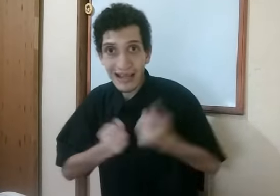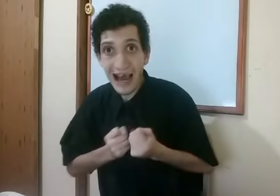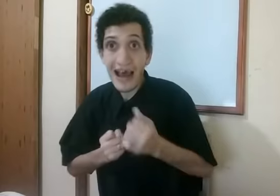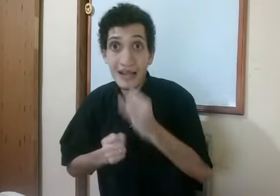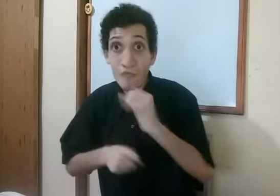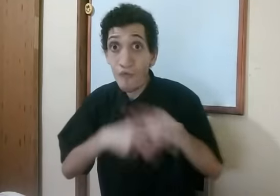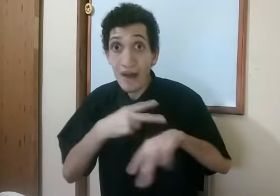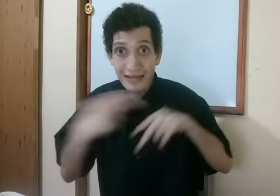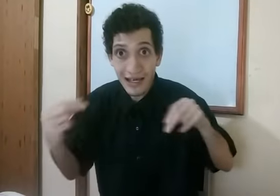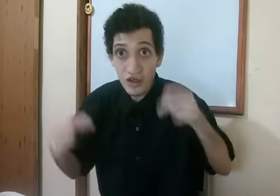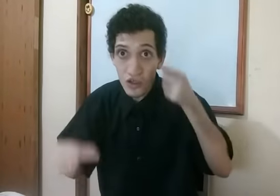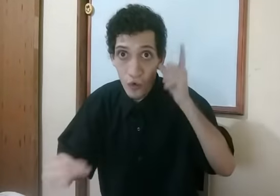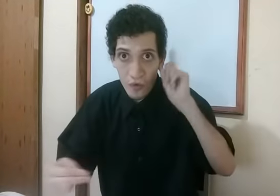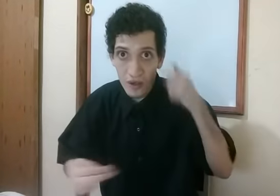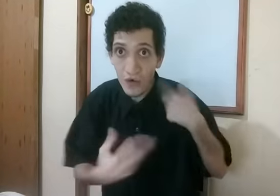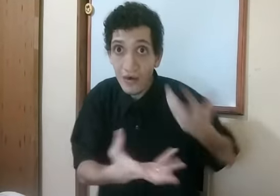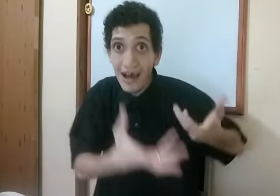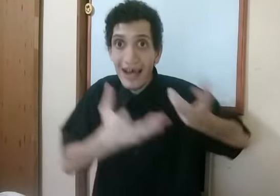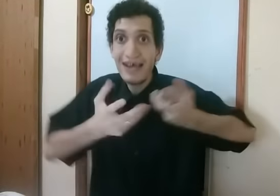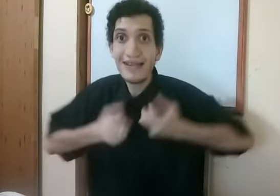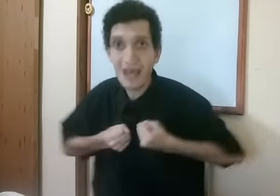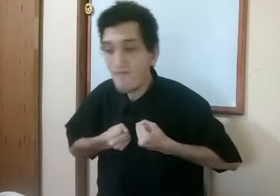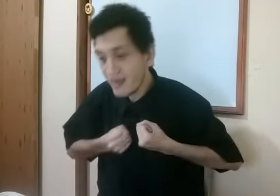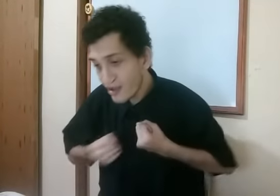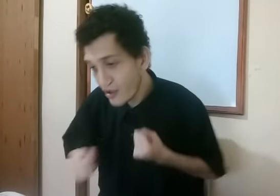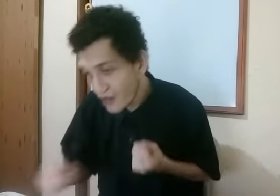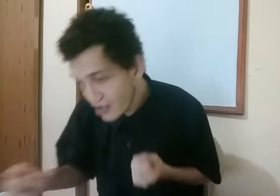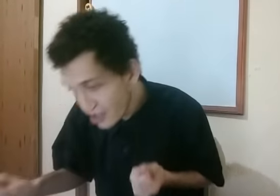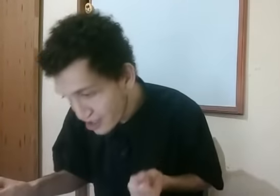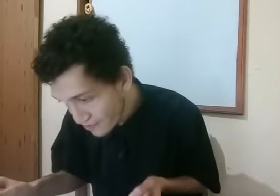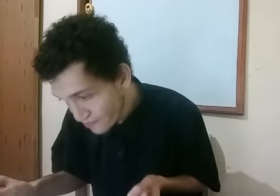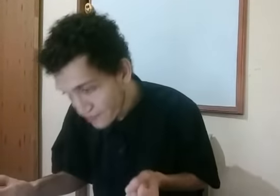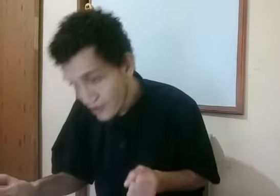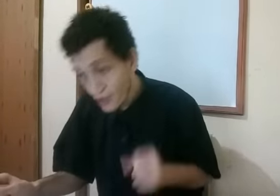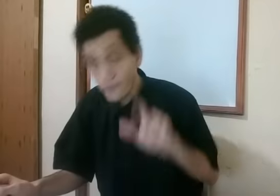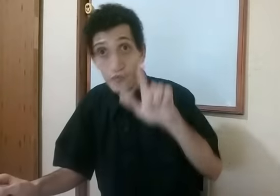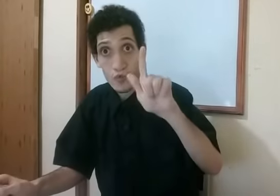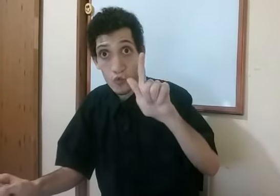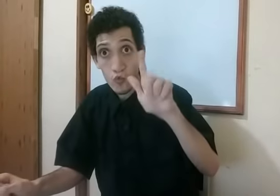Ganhar é o presente ontem eu recebi, eu ganhei.